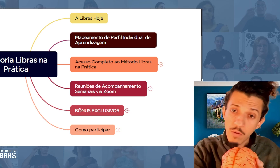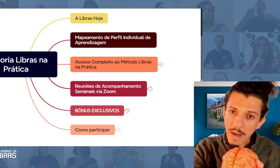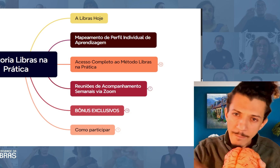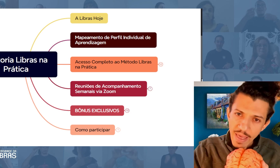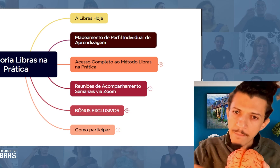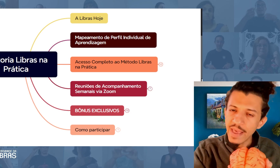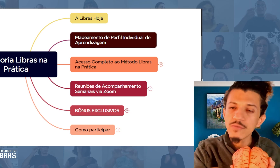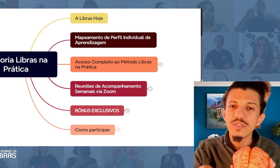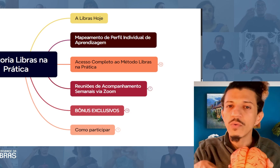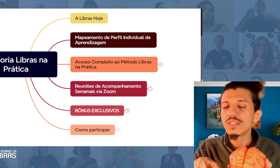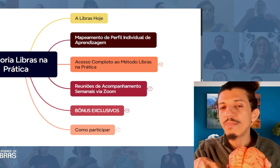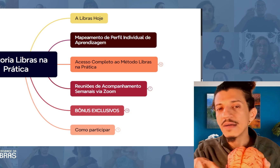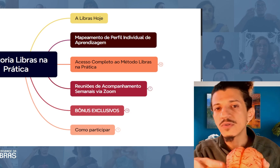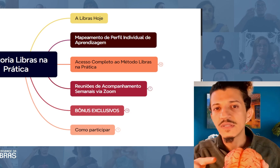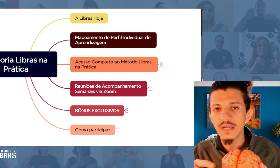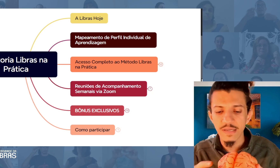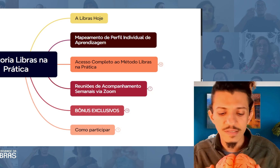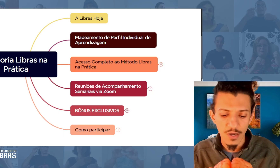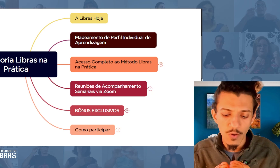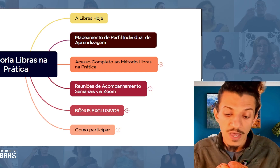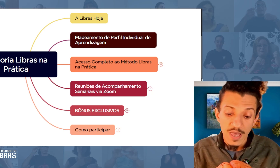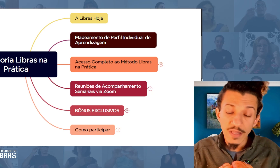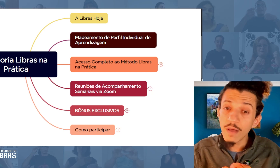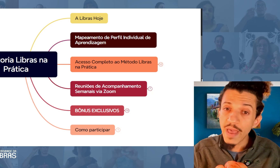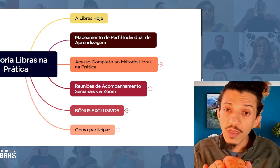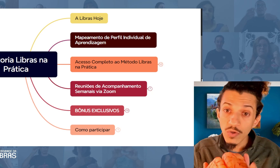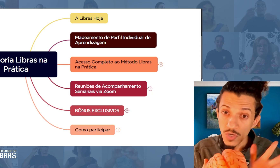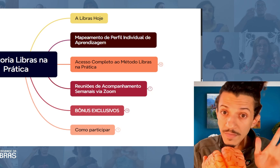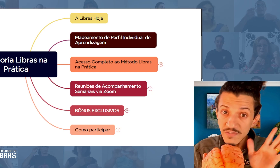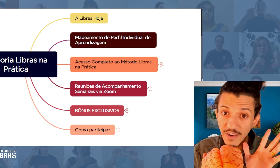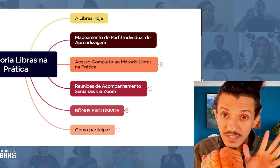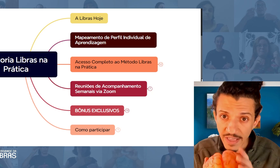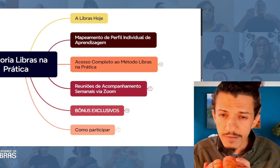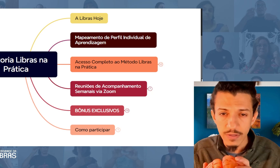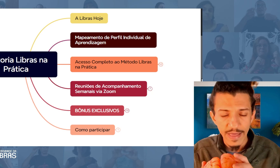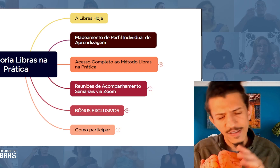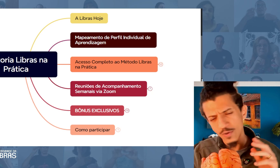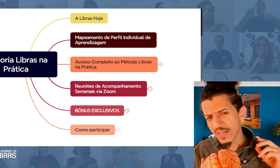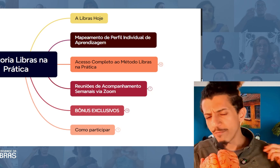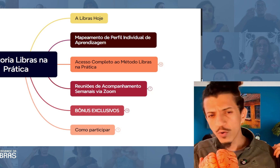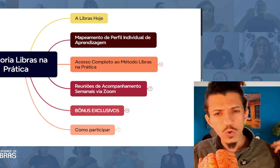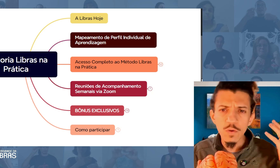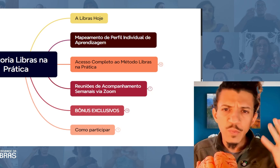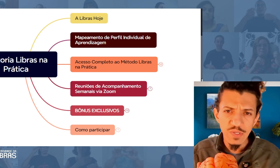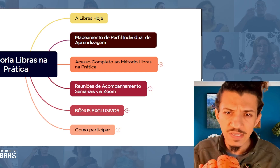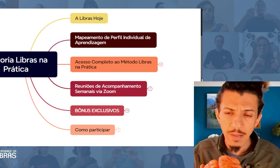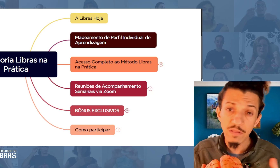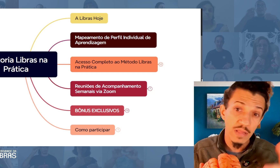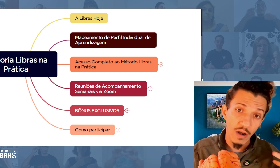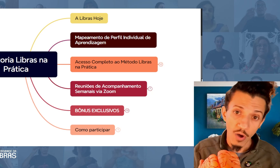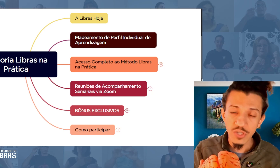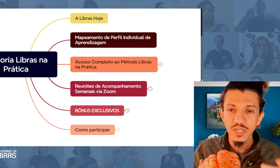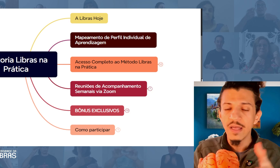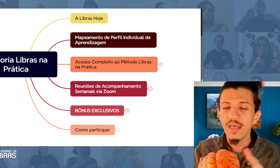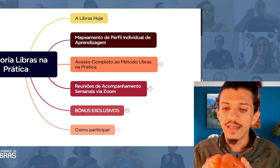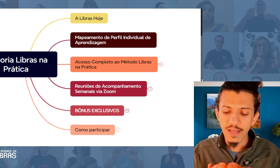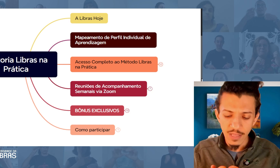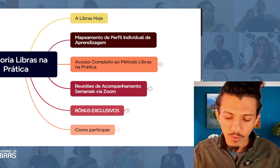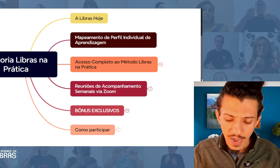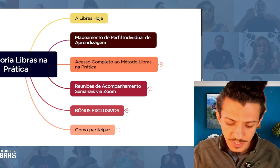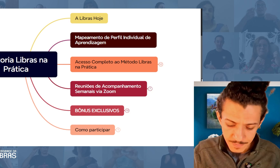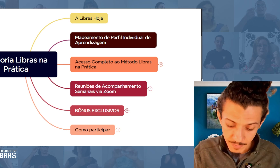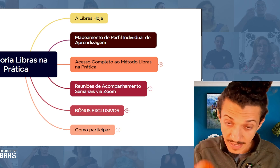pelo mapeamento do seu espaço de sinalização, e também o seu hemisfério esquerdo, que é responsável por todo o processamento da lógica e